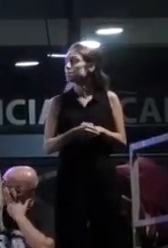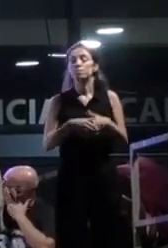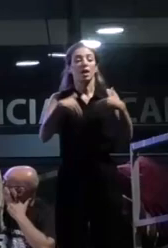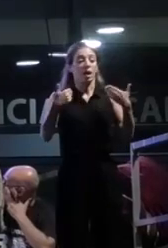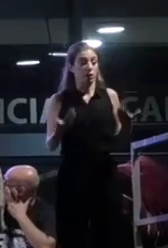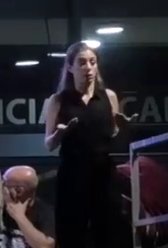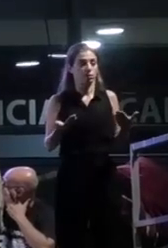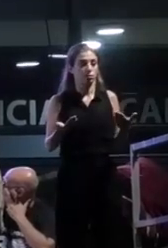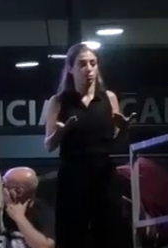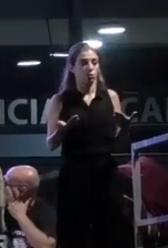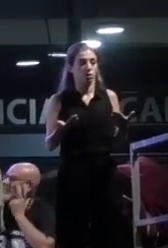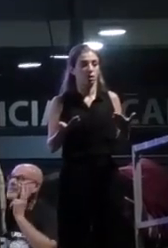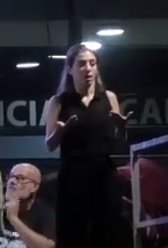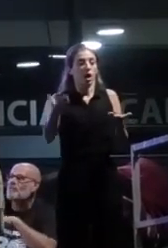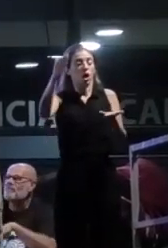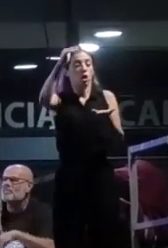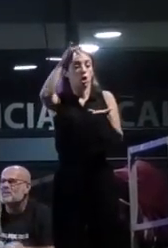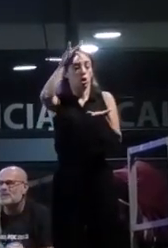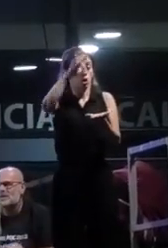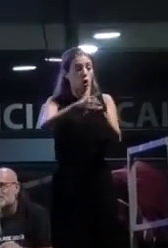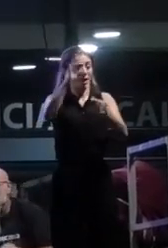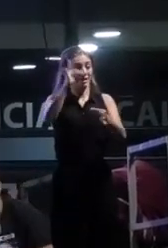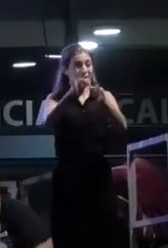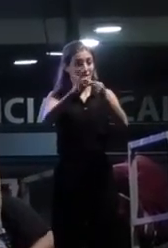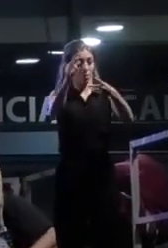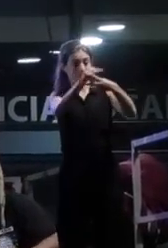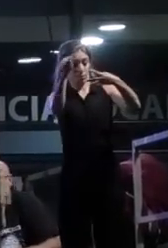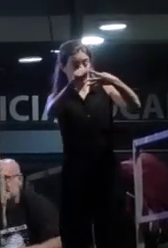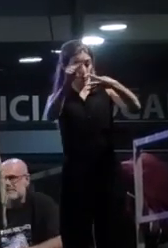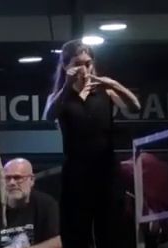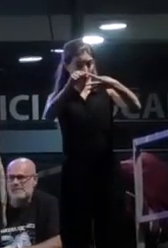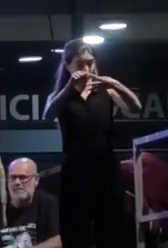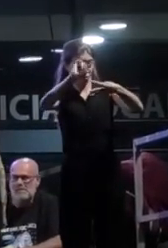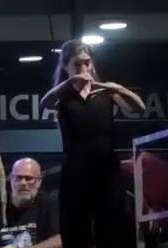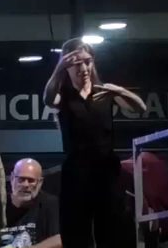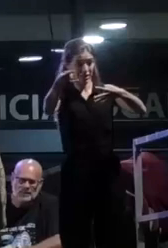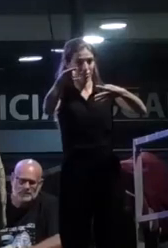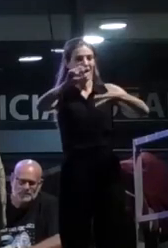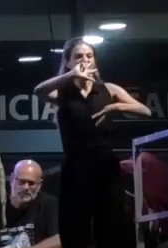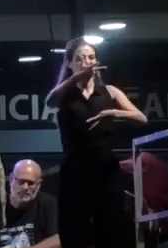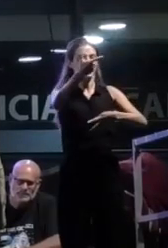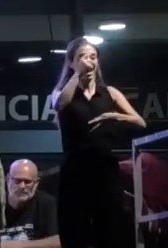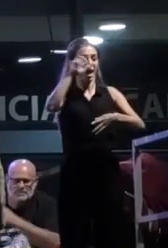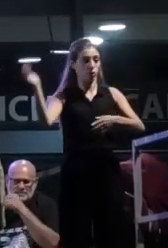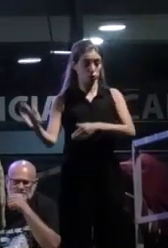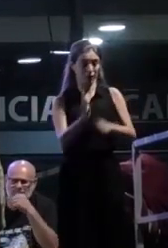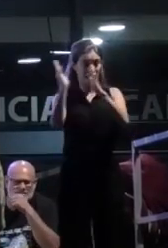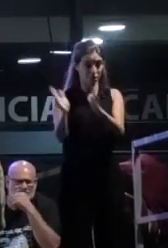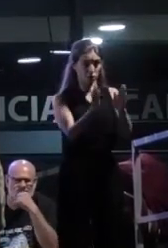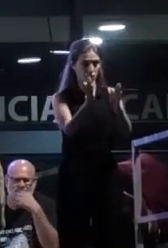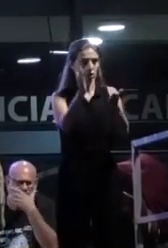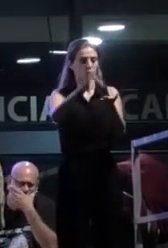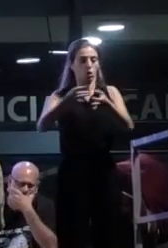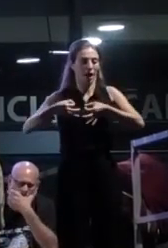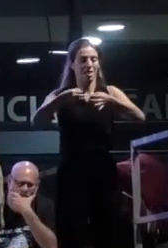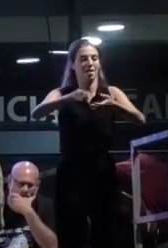Així que cada primer cap de setmana de setembre, durant 30 edicions, la Nit del Foc